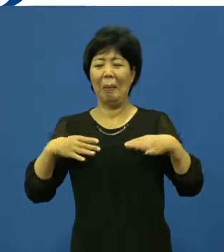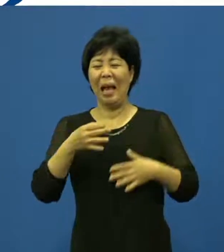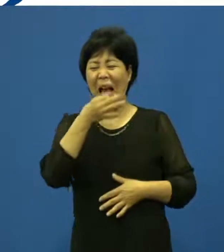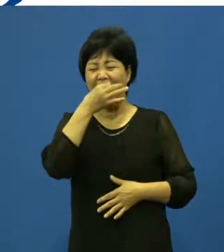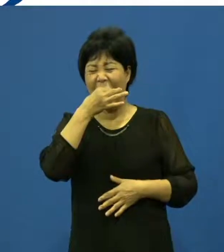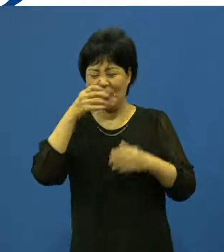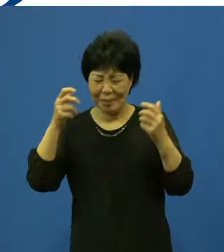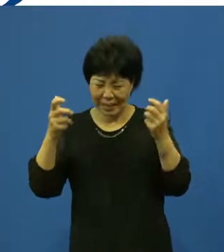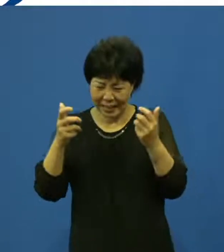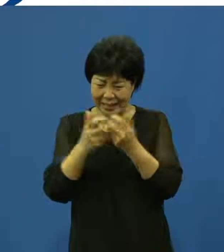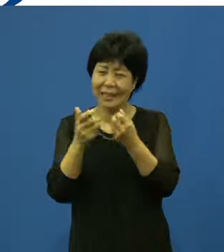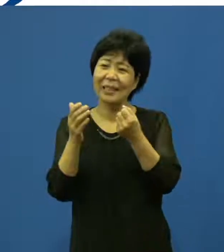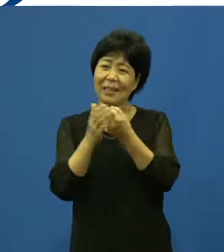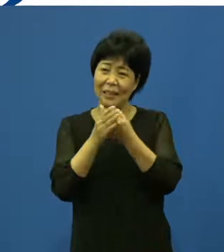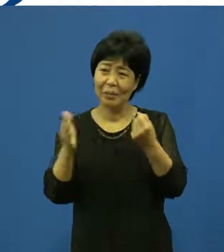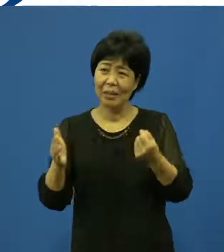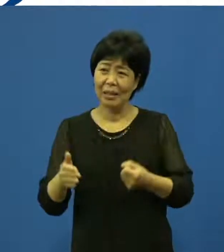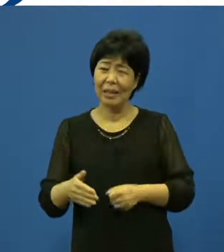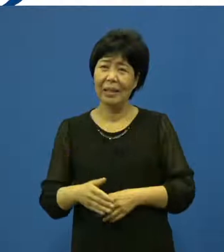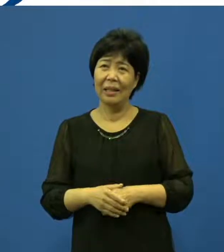우리 안에 늘 있다는 거예요. 내가